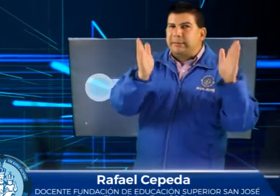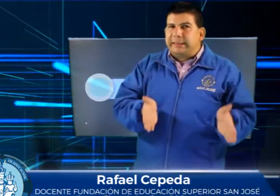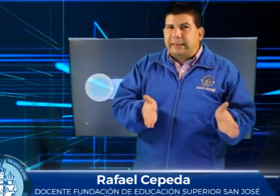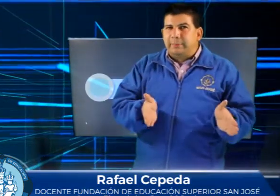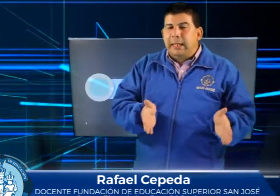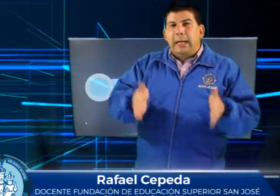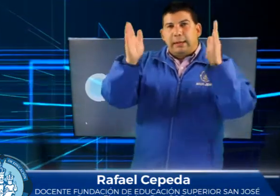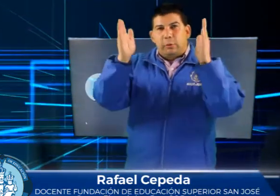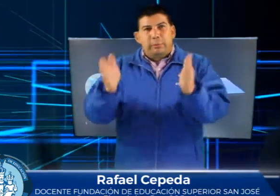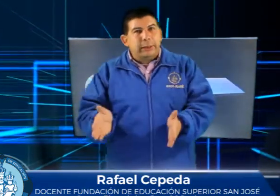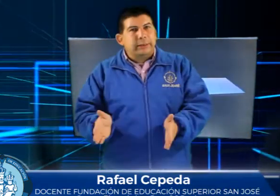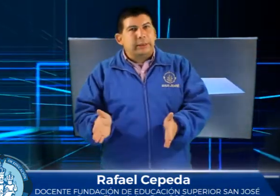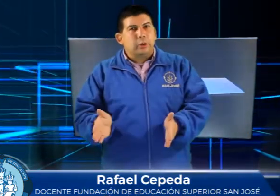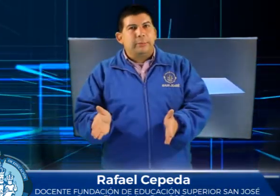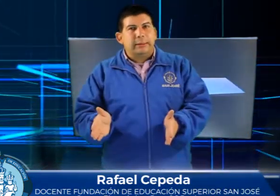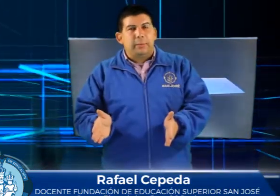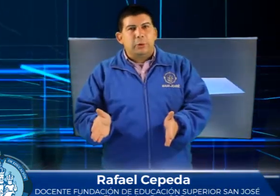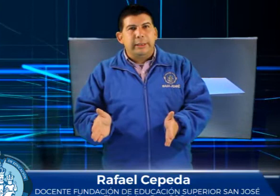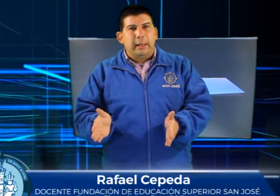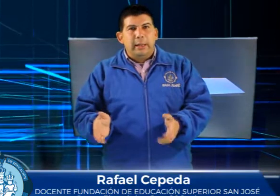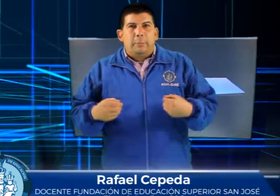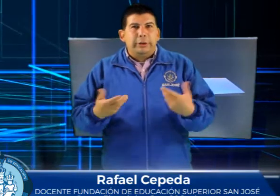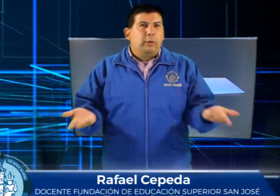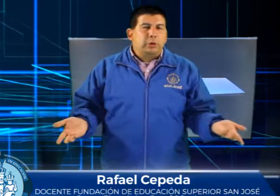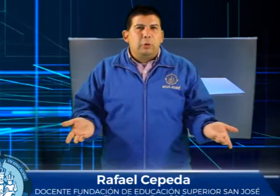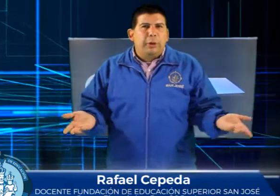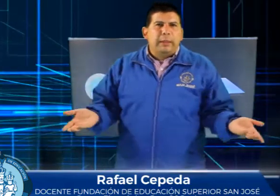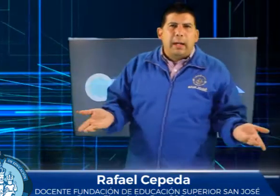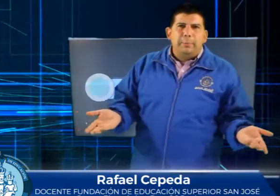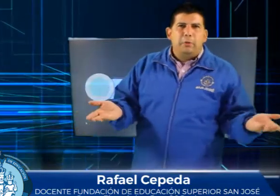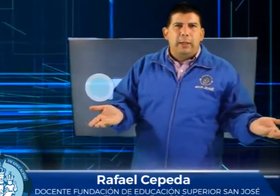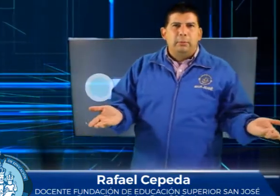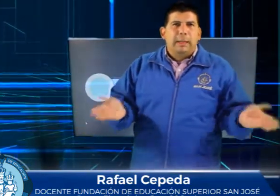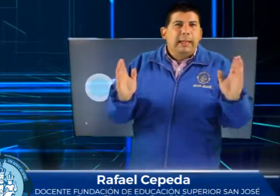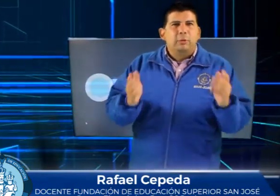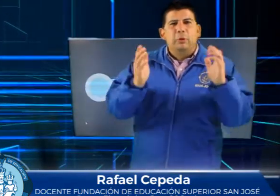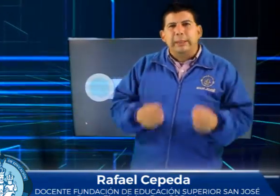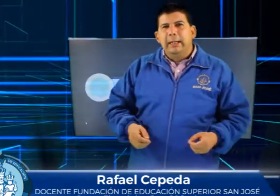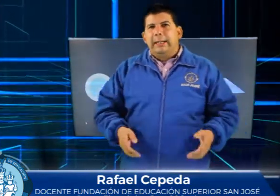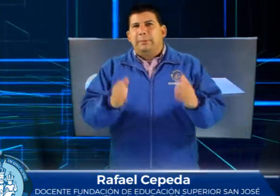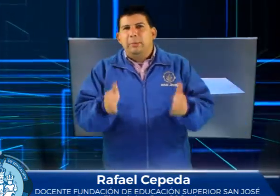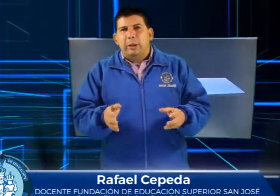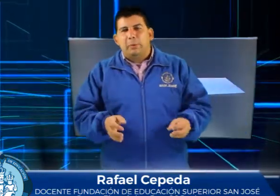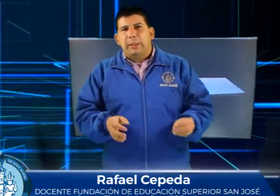eficiente recordemos que en ese sector también está la policía el policía como tal no puede trabajar por fuera imagínate un policía que al mismo tiempo tenga